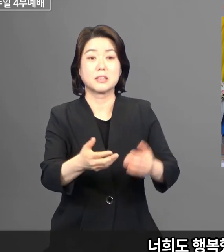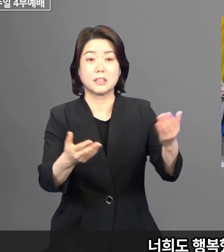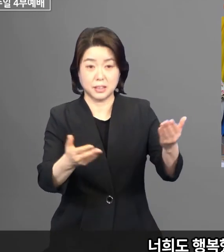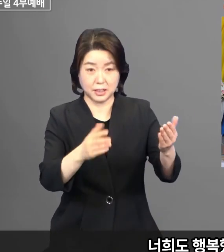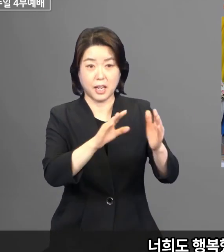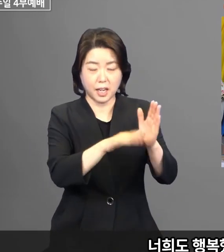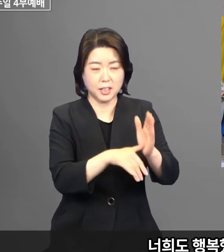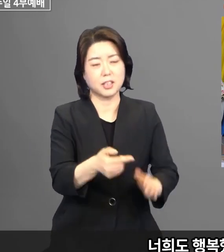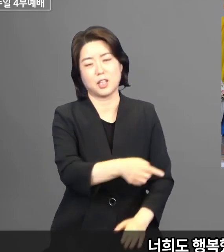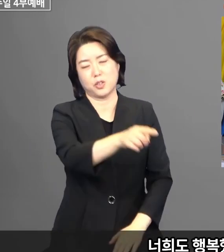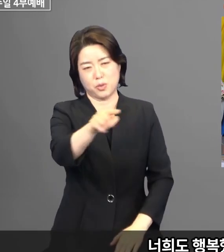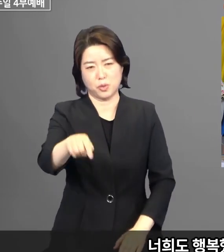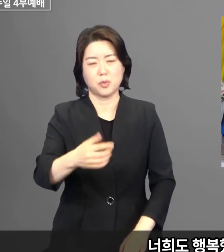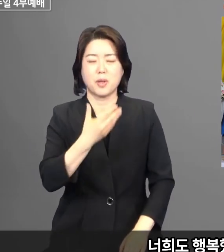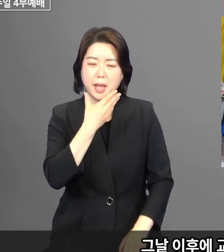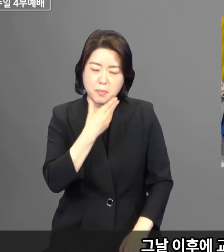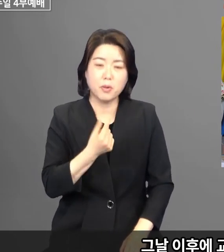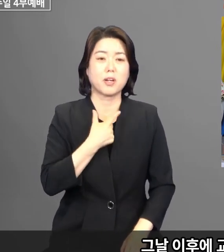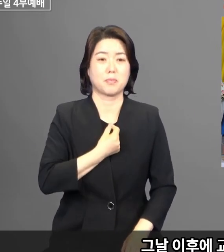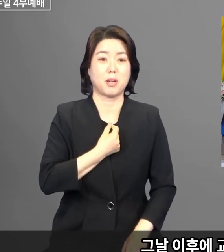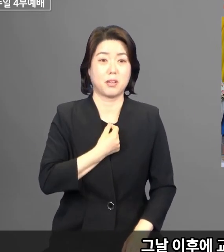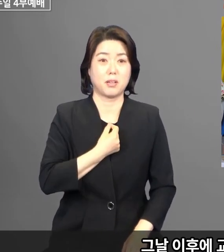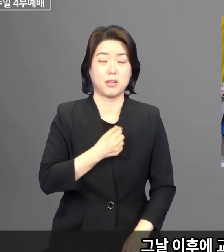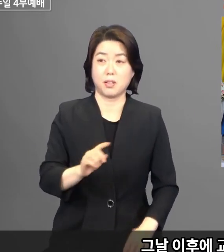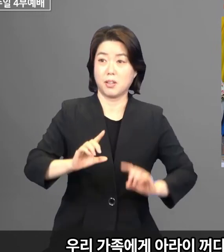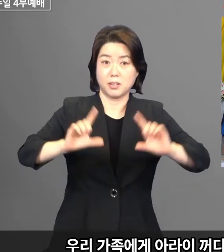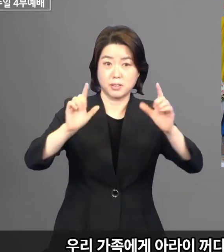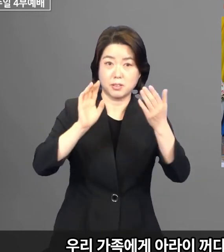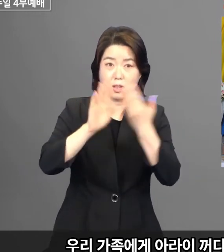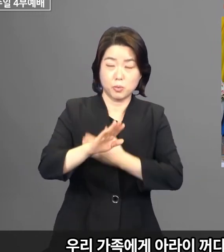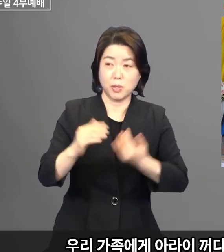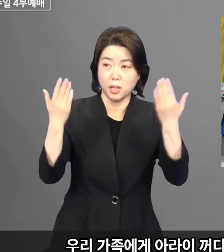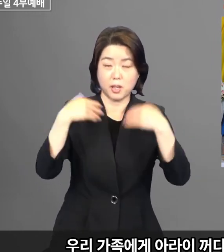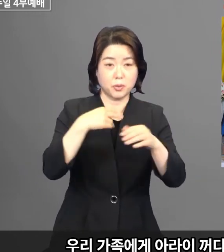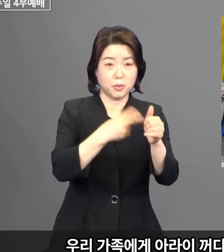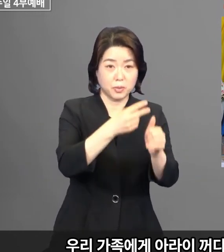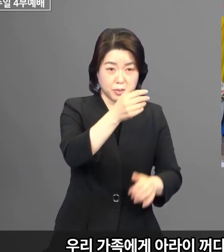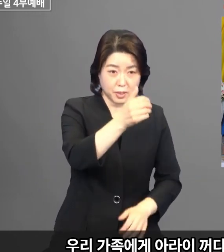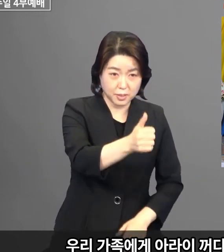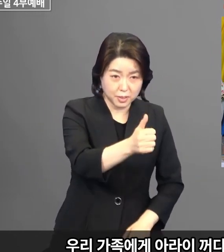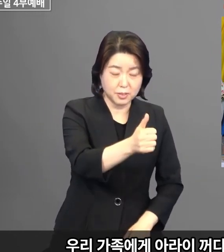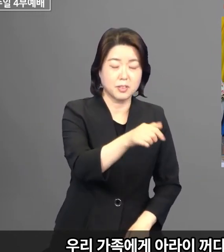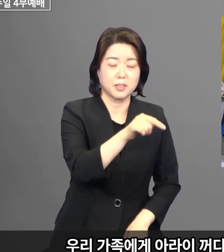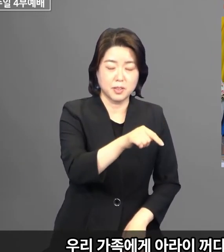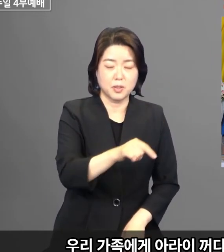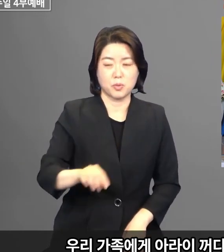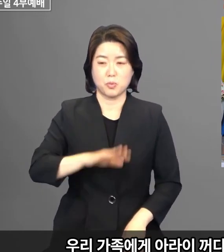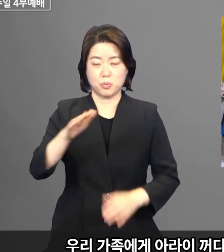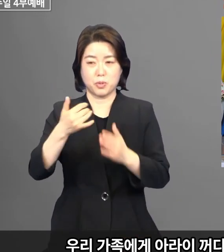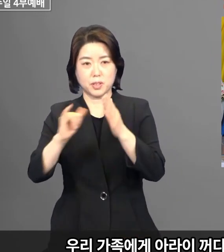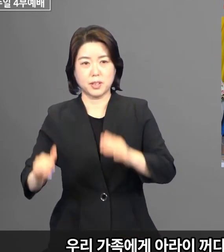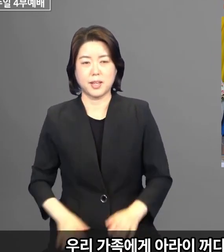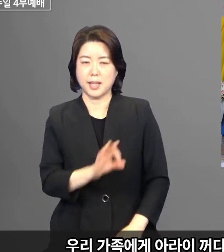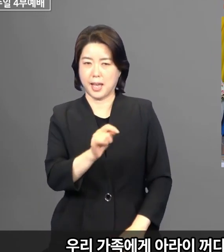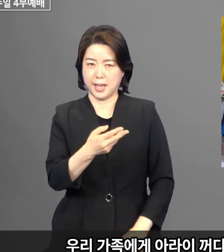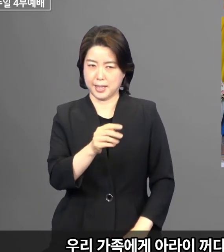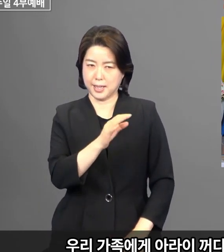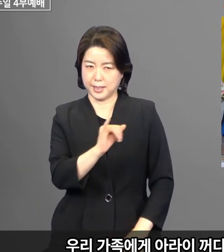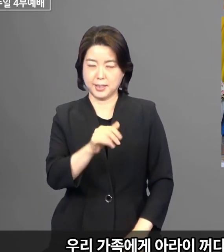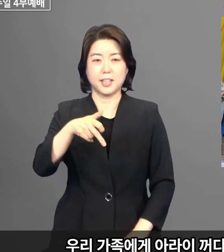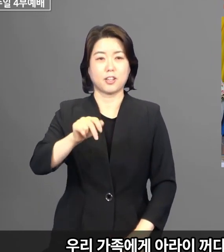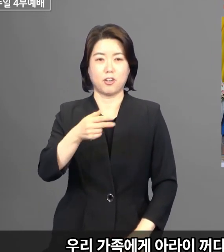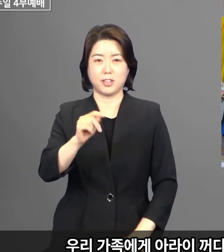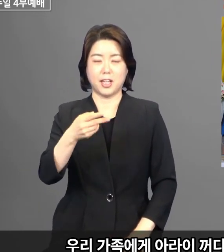너희도 행복했으면 좋겠어. 그날 이후에 교장 선생님은 우리 가족에게 아라이 꺼다이라는